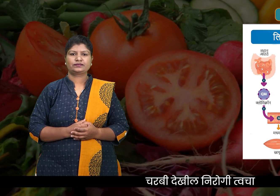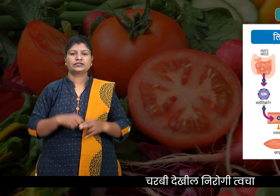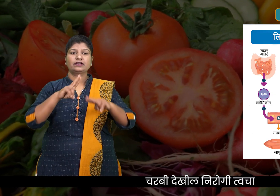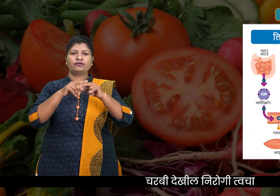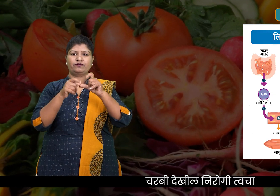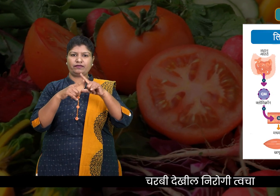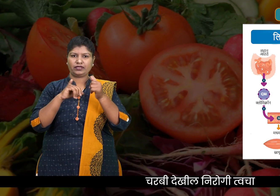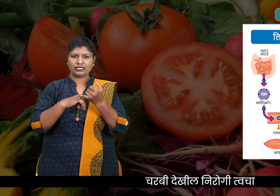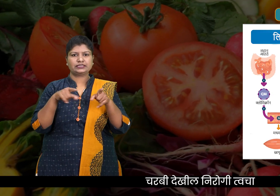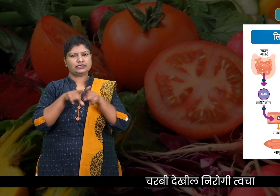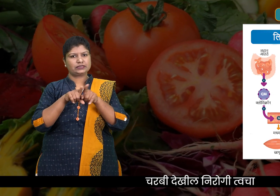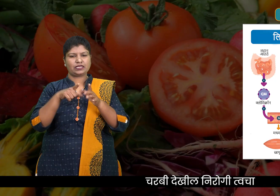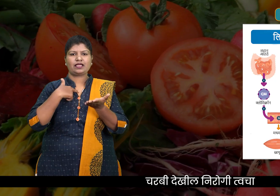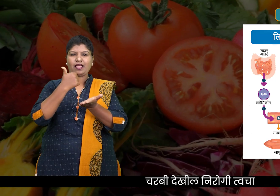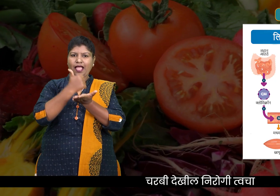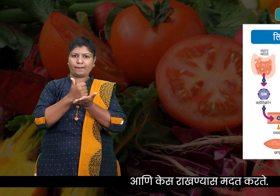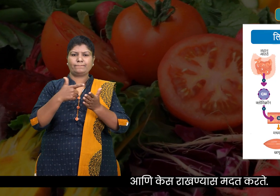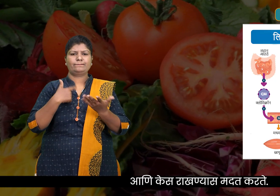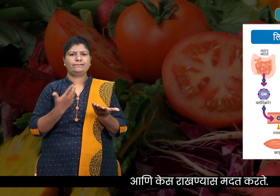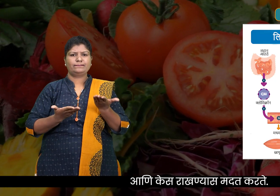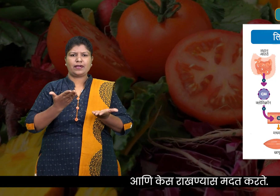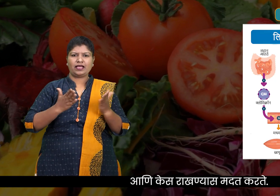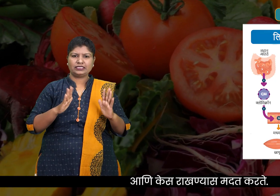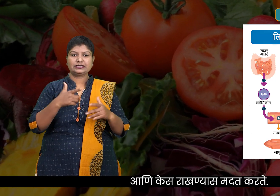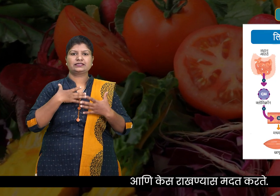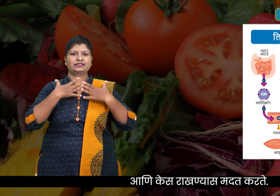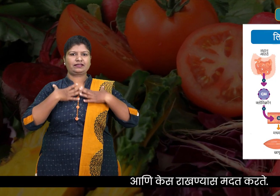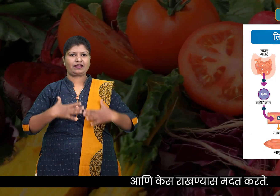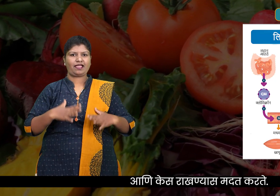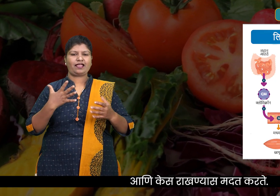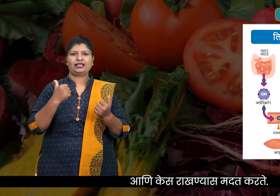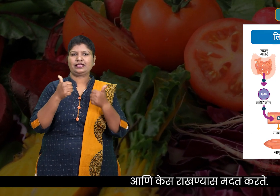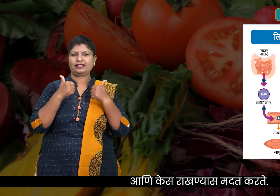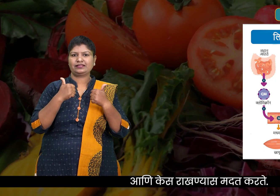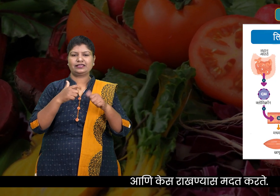चरबी देखील निरोगी त्वचा आणि केस राखण्यास मदत करते.